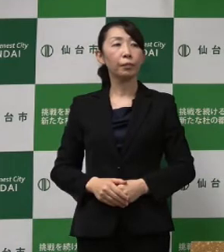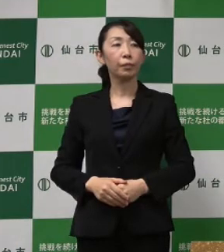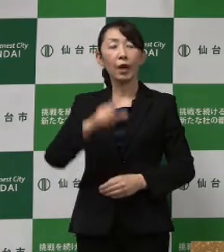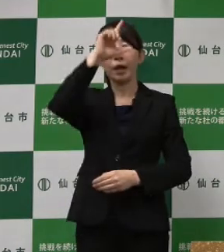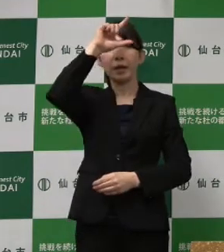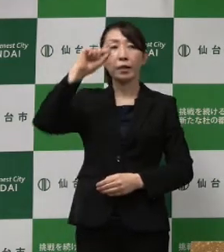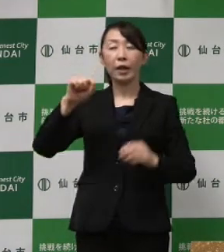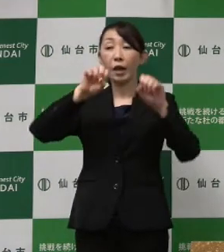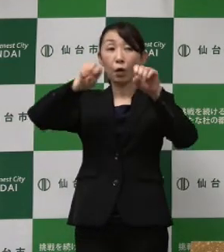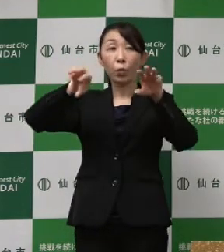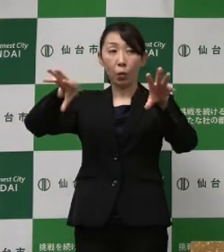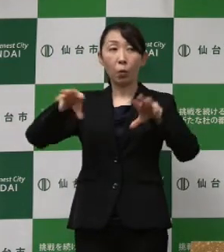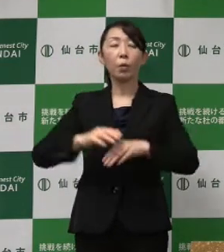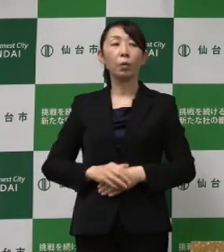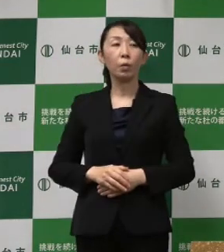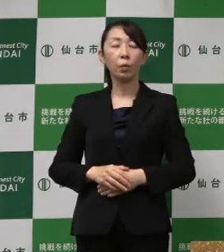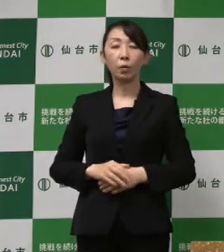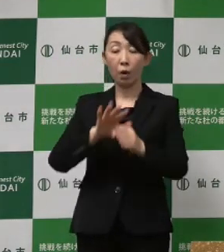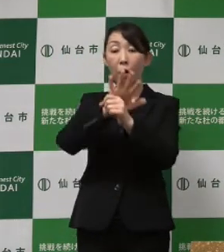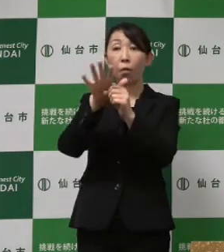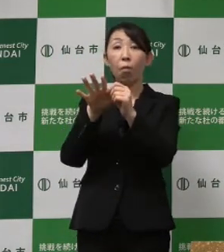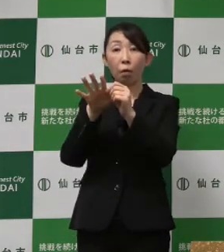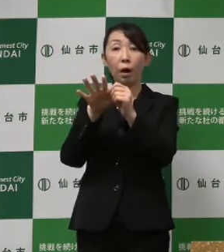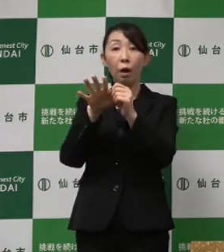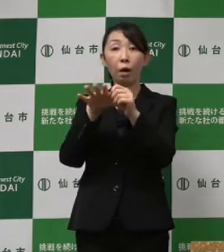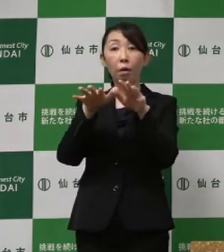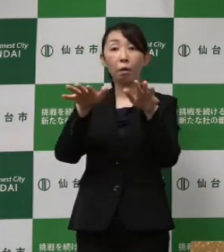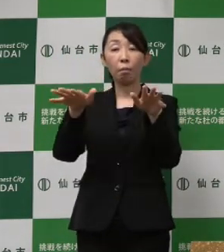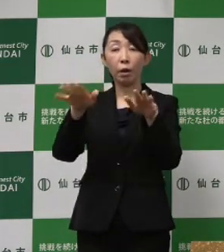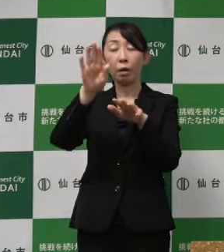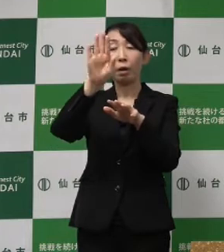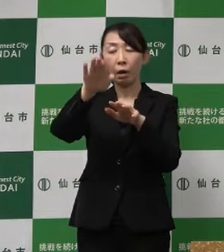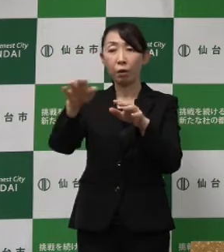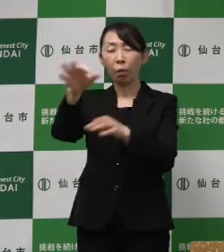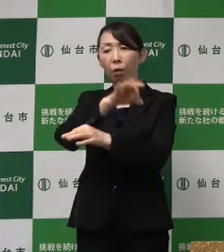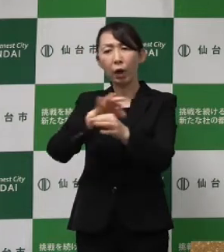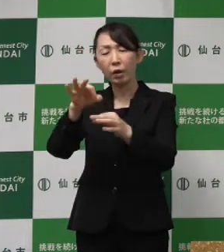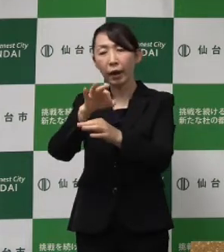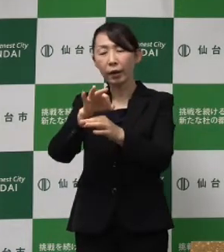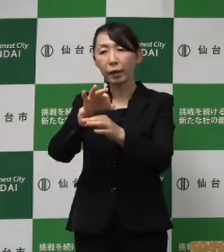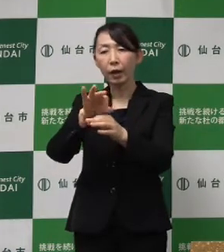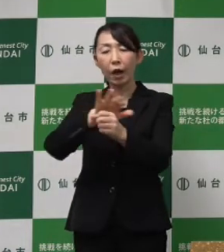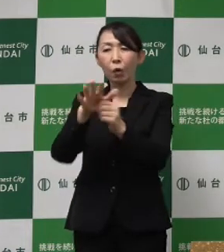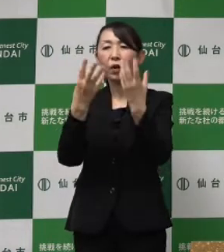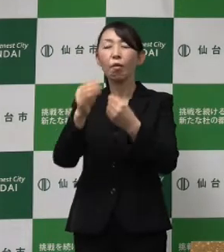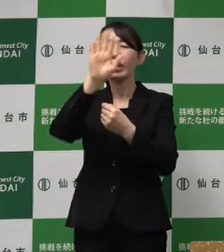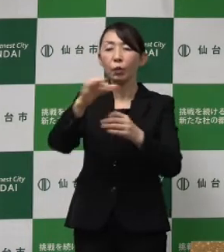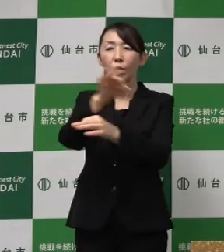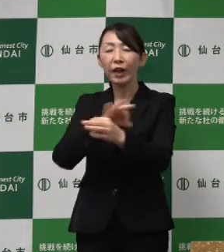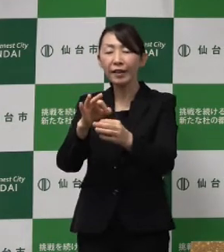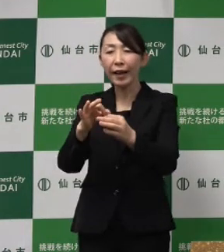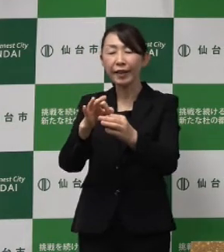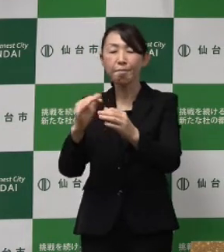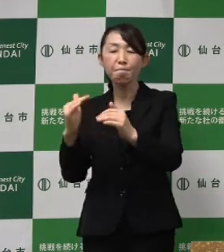仙台放送の大町と申します、はい。コロナで経済活動の回復も見込んでるっていうことだったんですけれども、もし誘致に成功